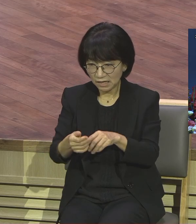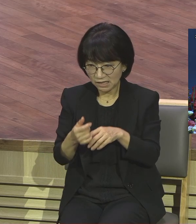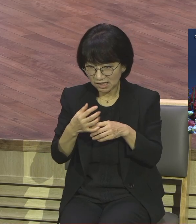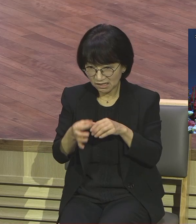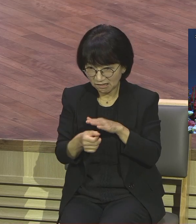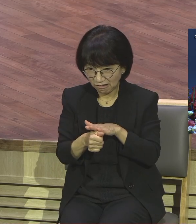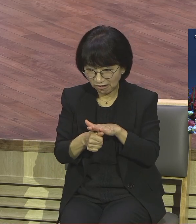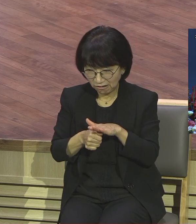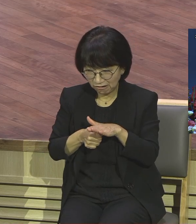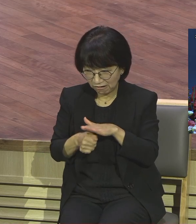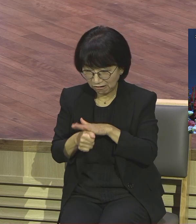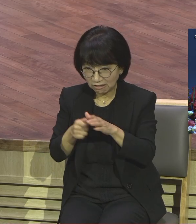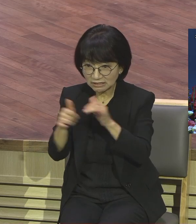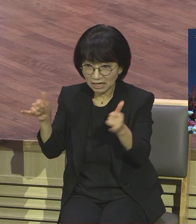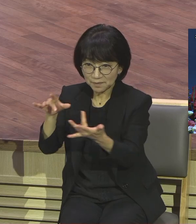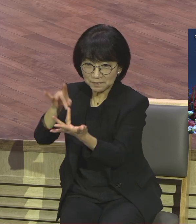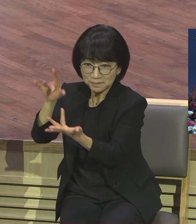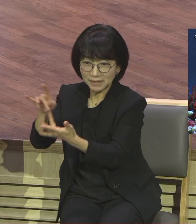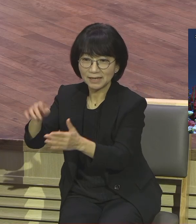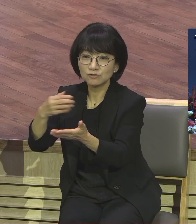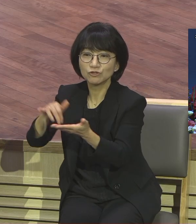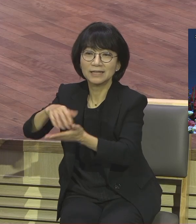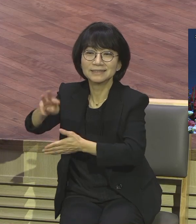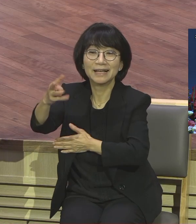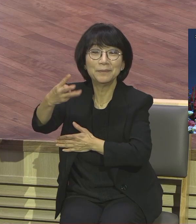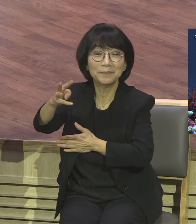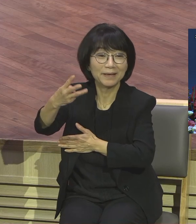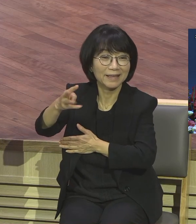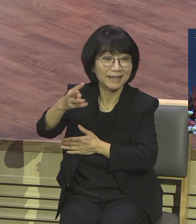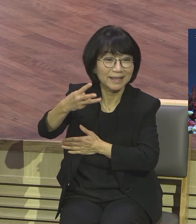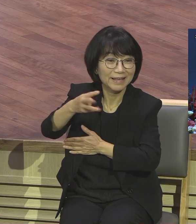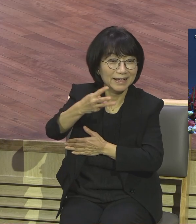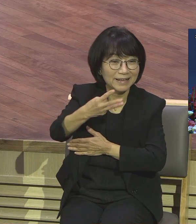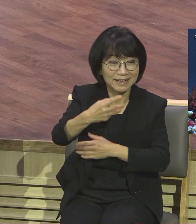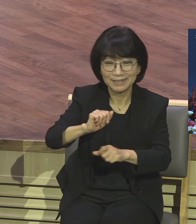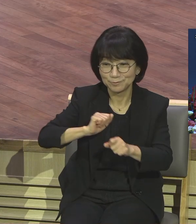나오는데 300명 어중이 떠중이 300명 데리고